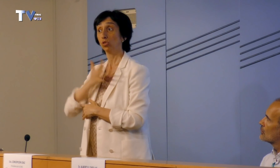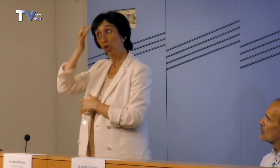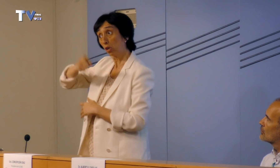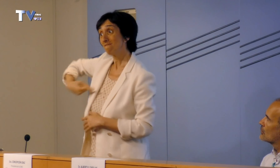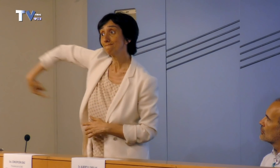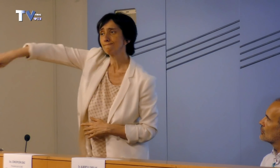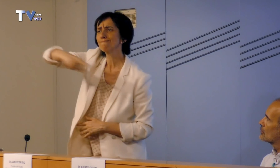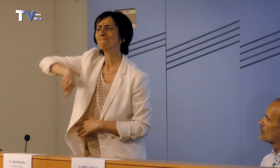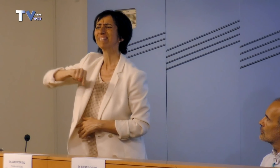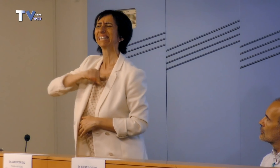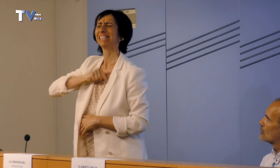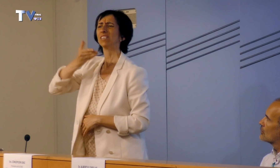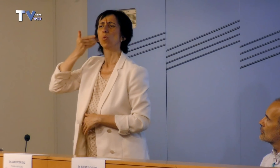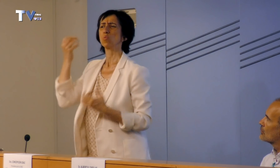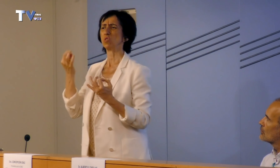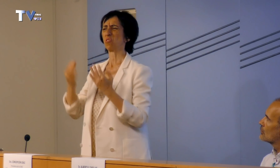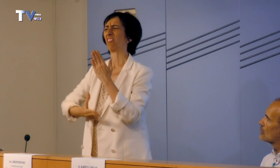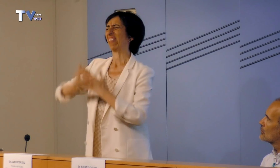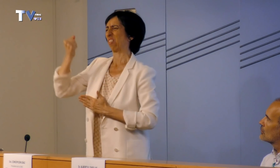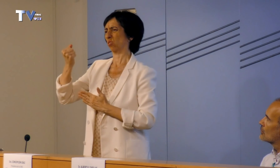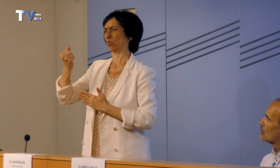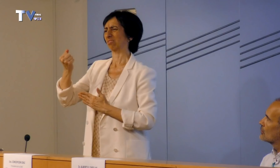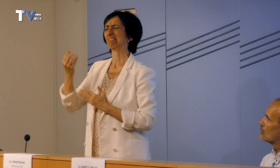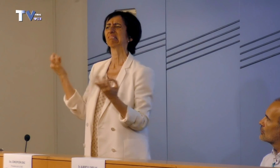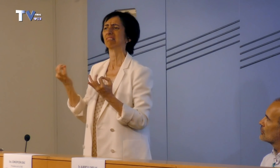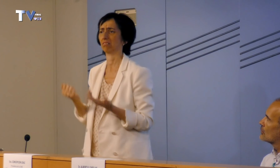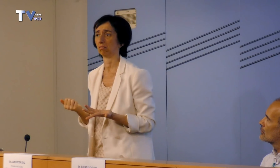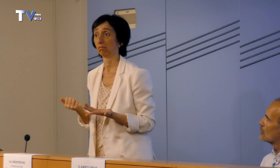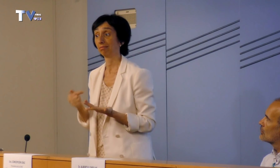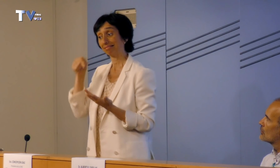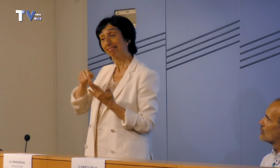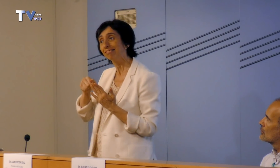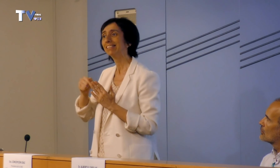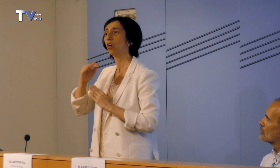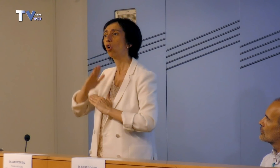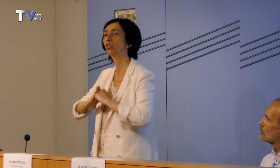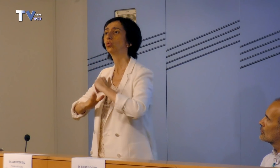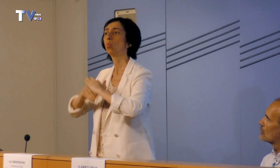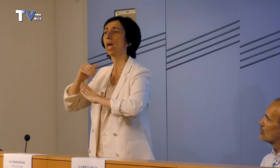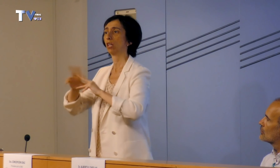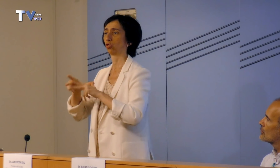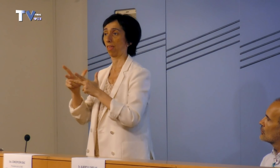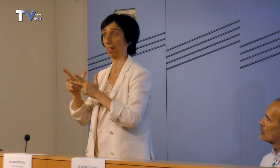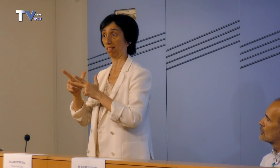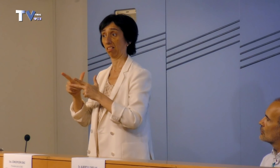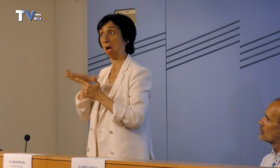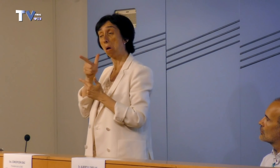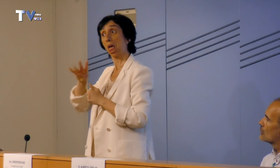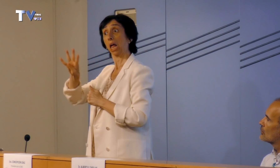aquesta trajectòria, tot això que tenim fins ara és un èxit. Ens hem de sentir orgullosos, hem de sentir orgull per la Federació, per la FESOCA, perquè